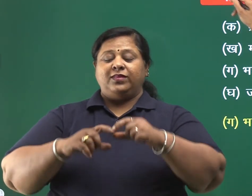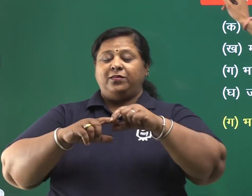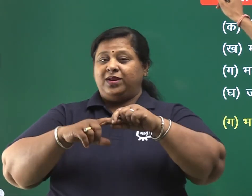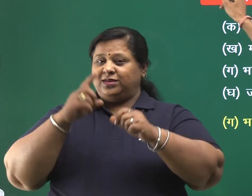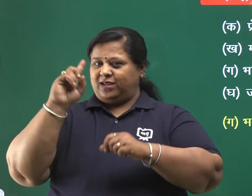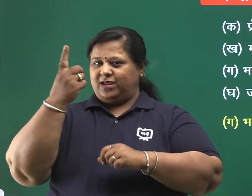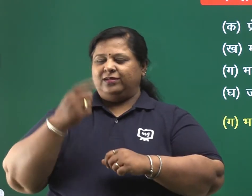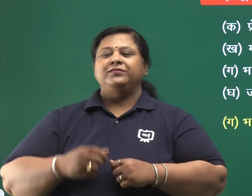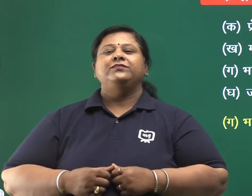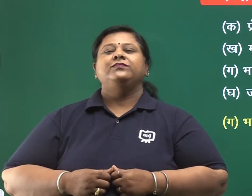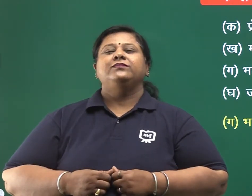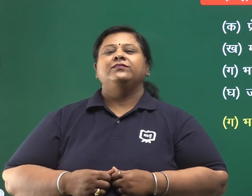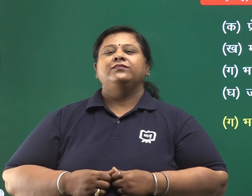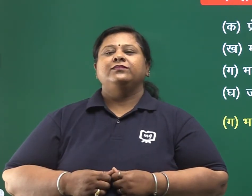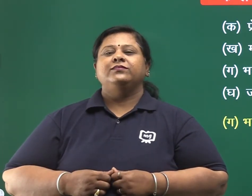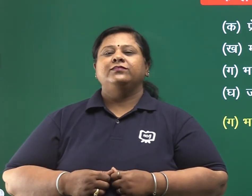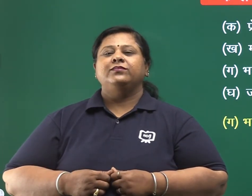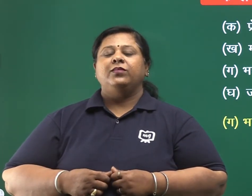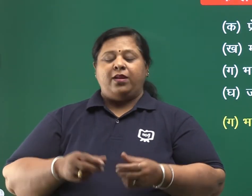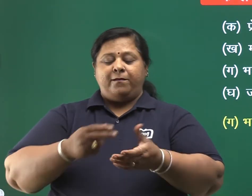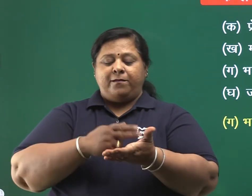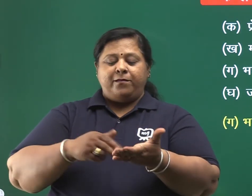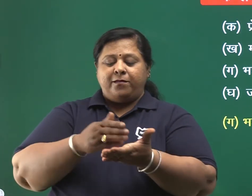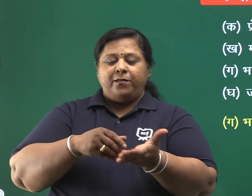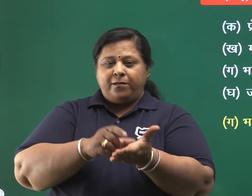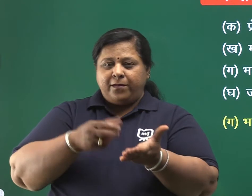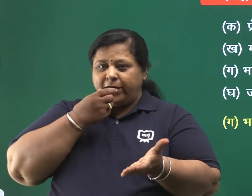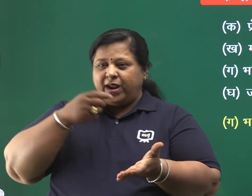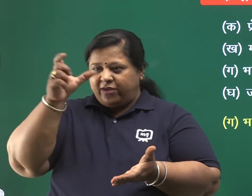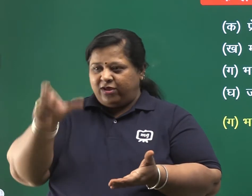प्रश्न 1, मिठाई वाला